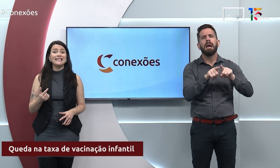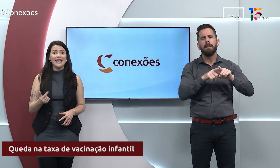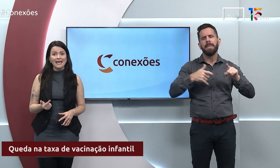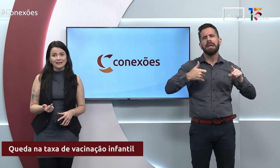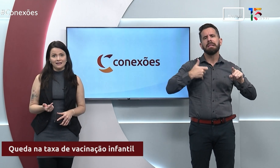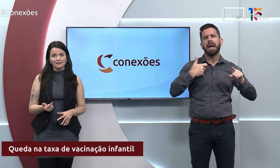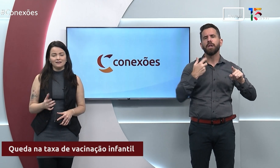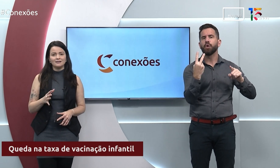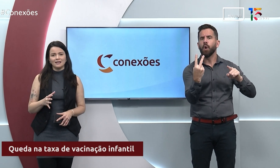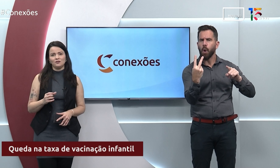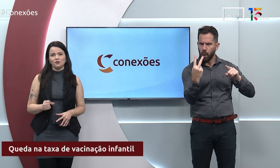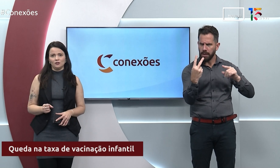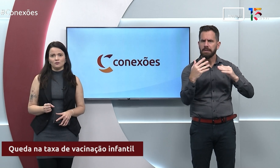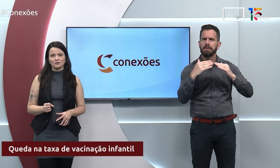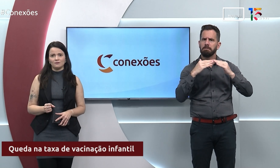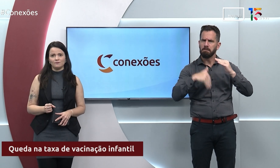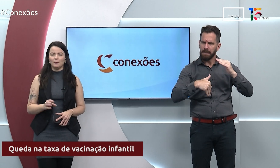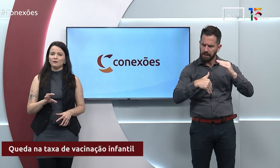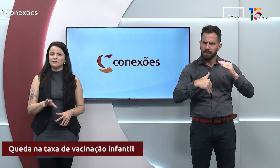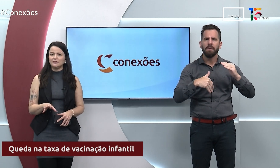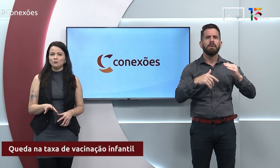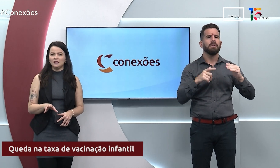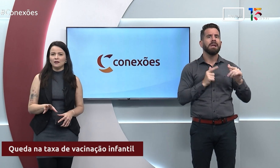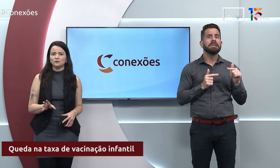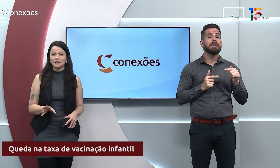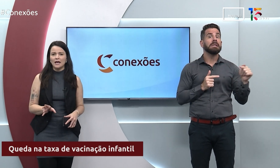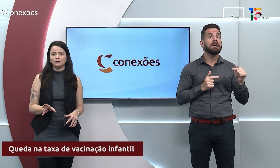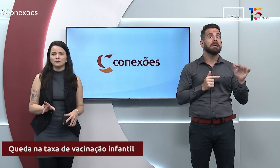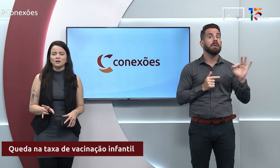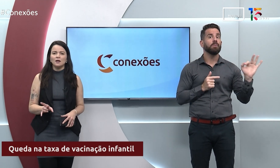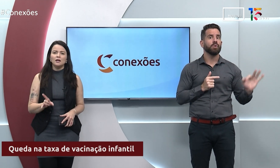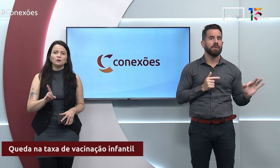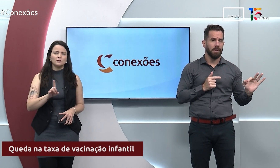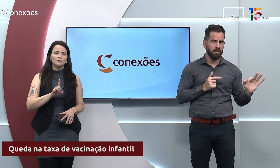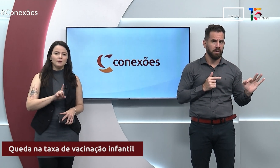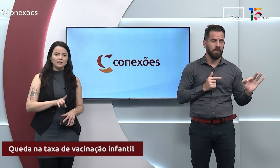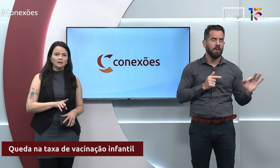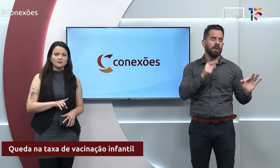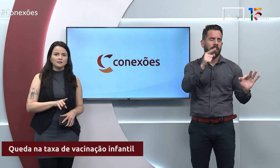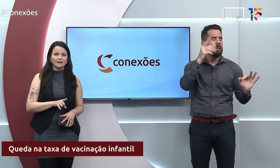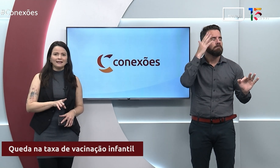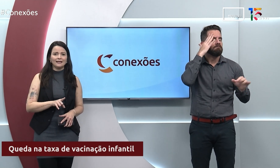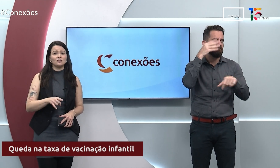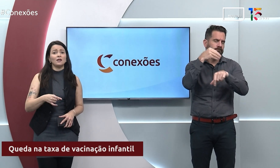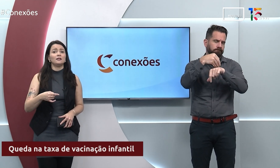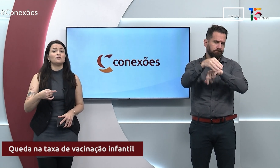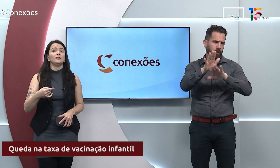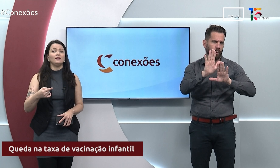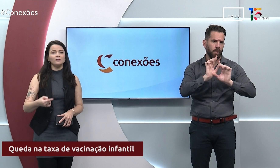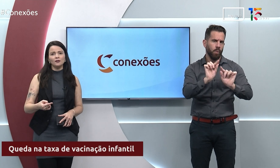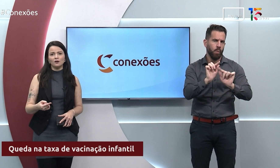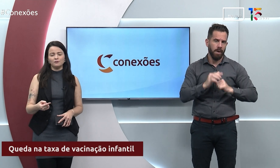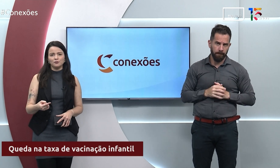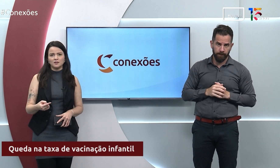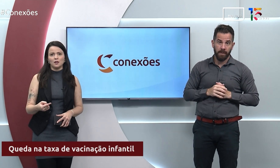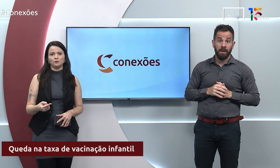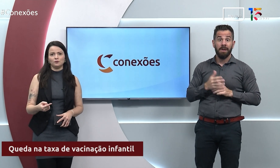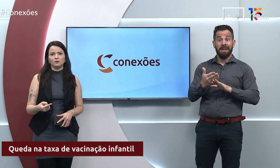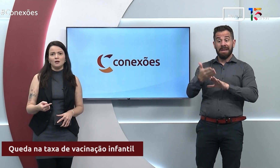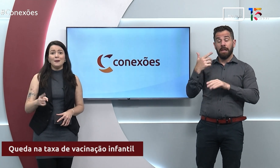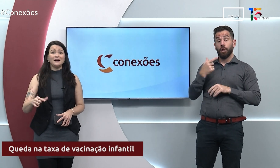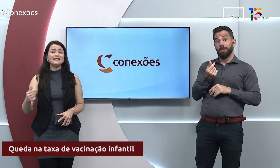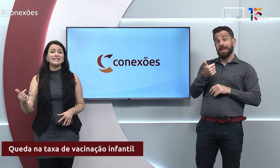de queda em 7 anos. Para você ter uma ideia dos dados, em 2015 a taxa era de